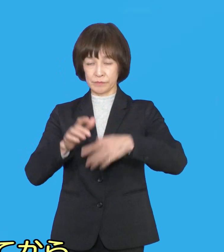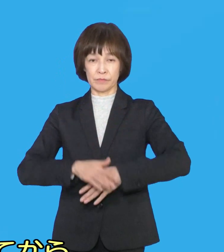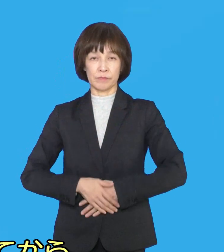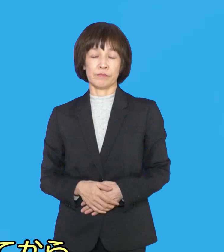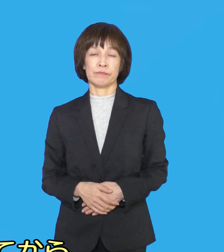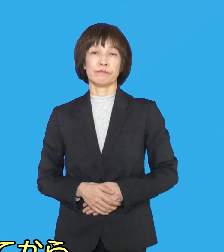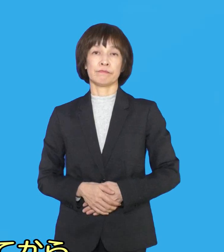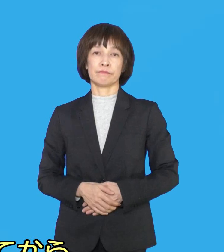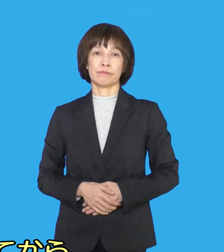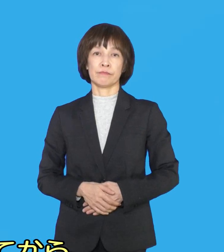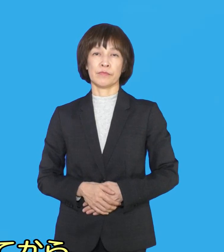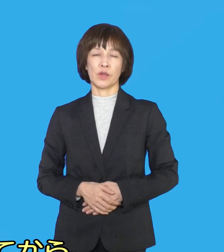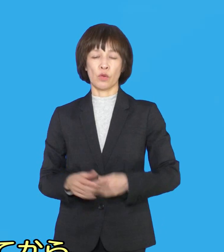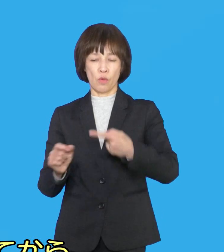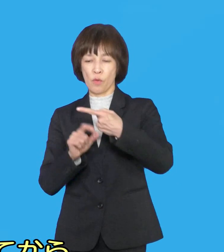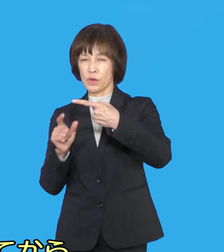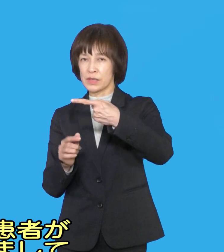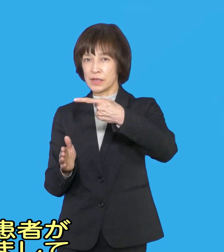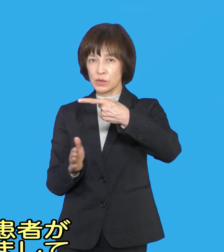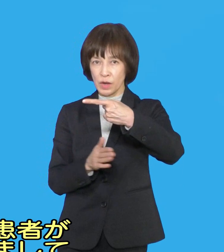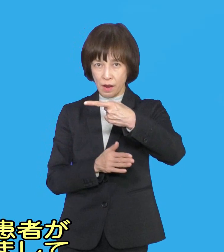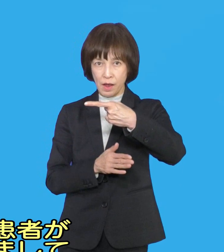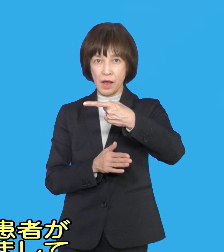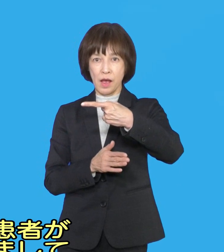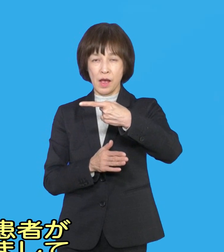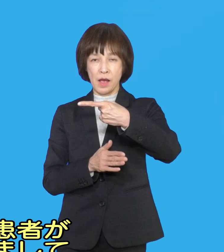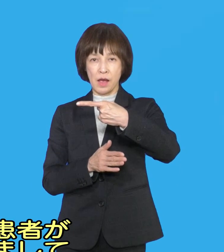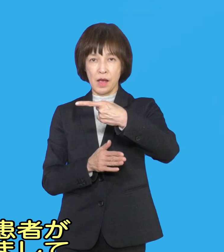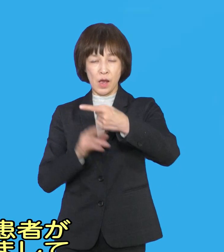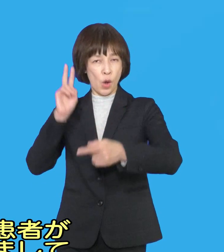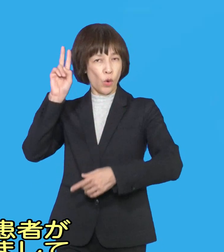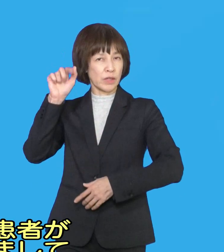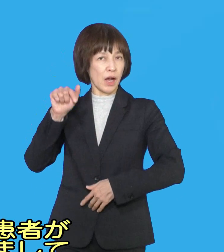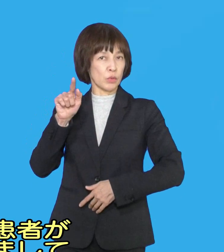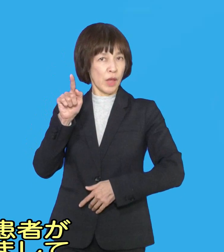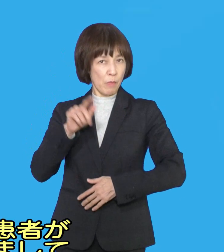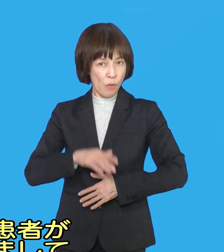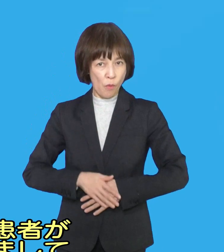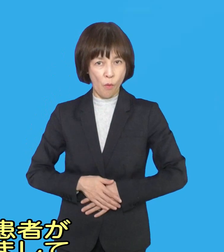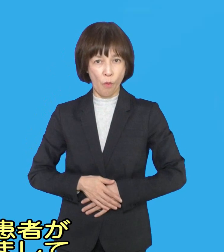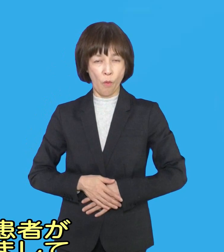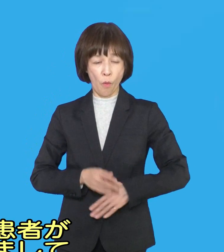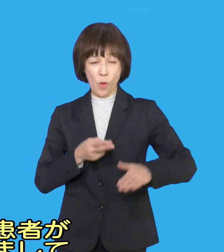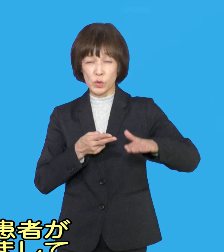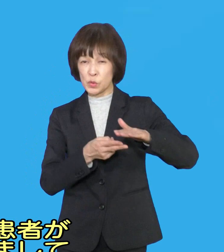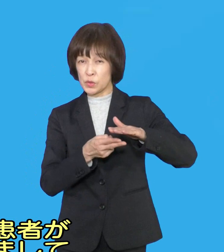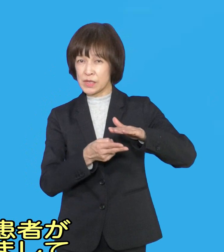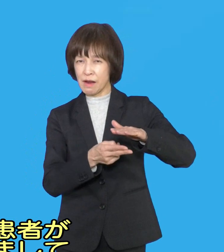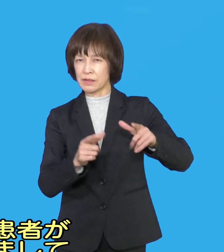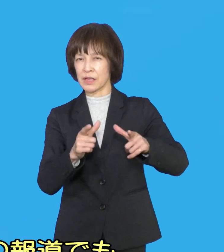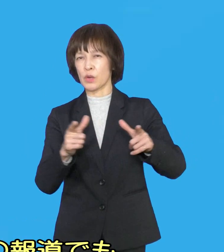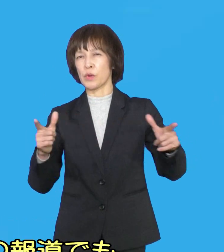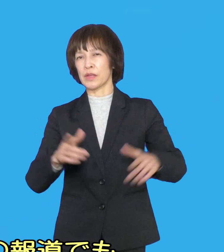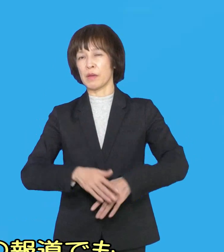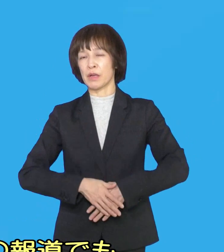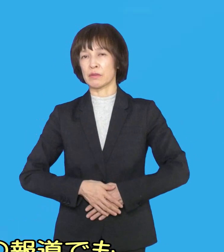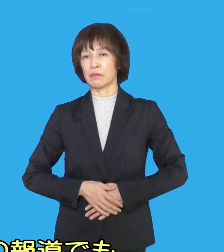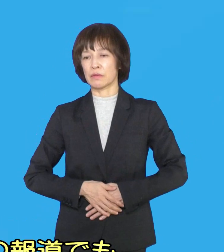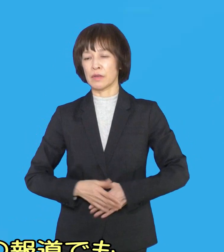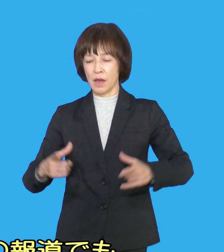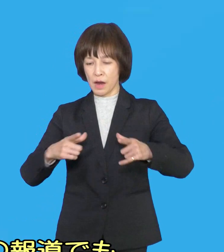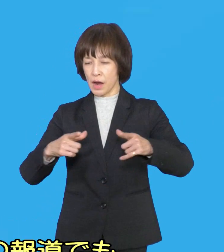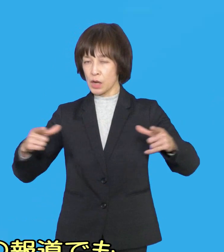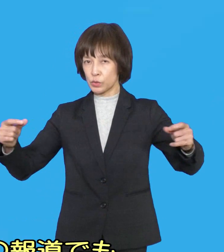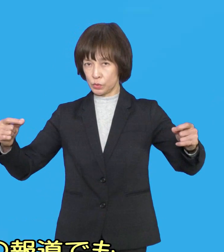この1月に入ってからですね、大阪府でも入院患者が大変増えておりまして、各